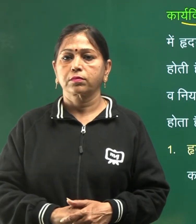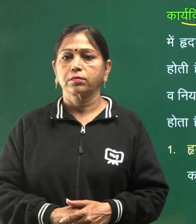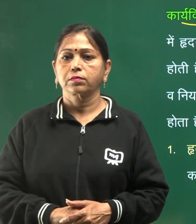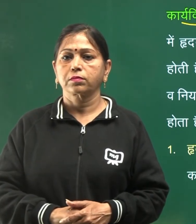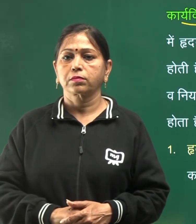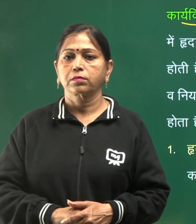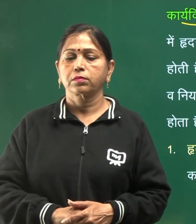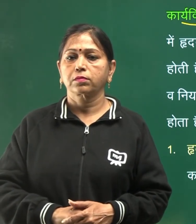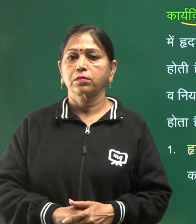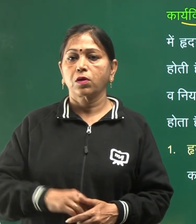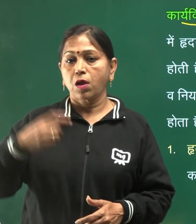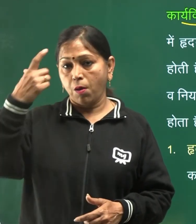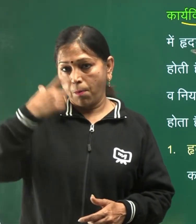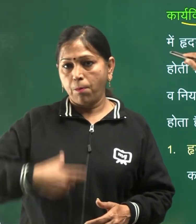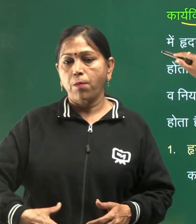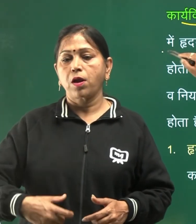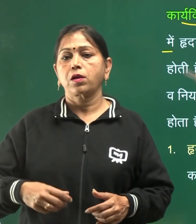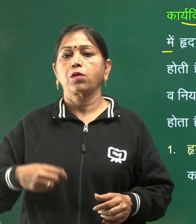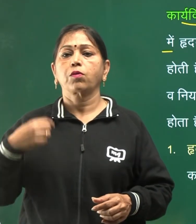मानव परिसंचरण तंत्र में